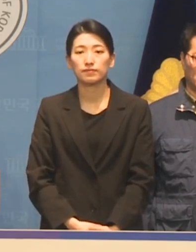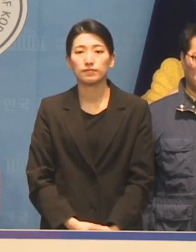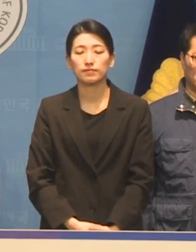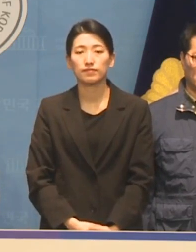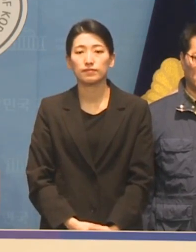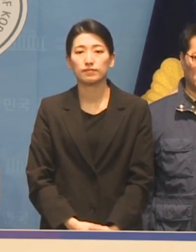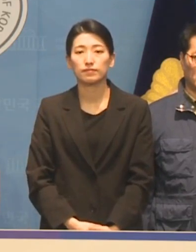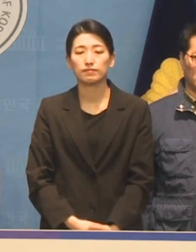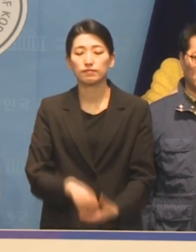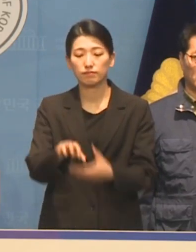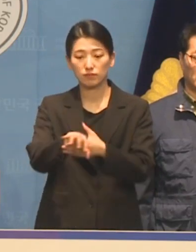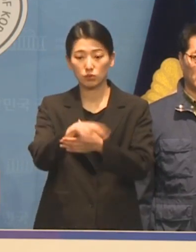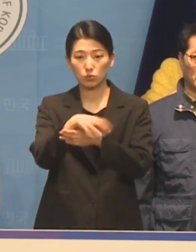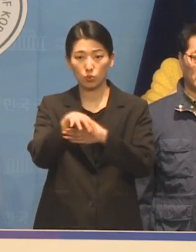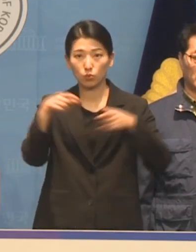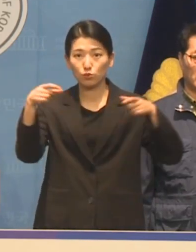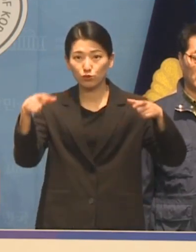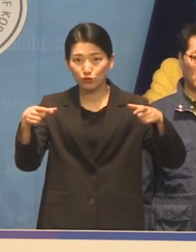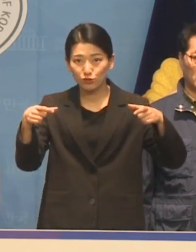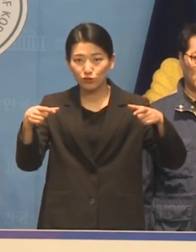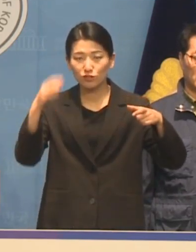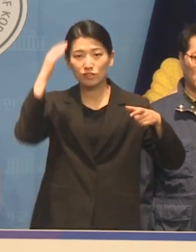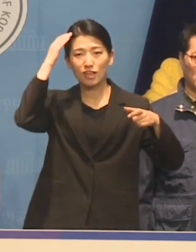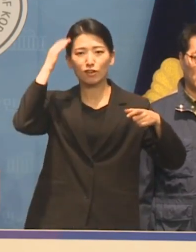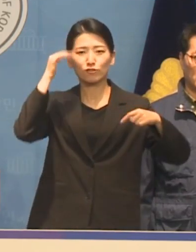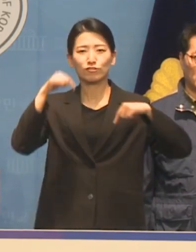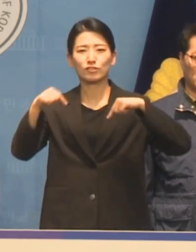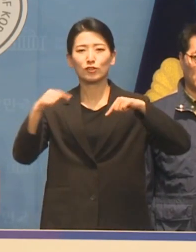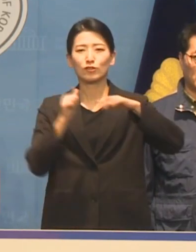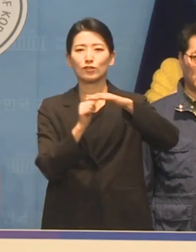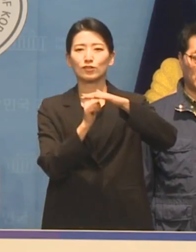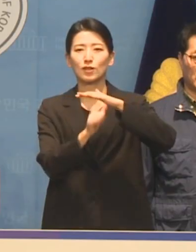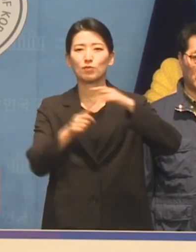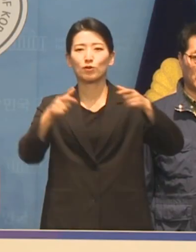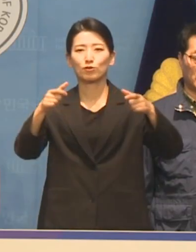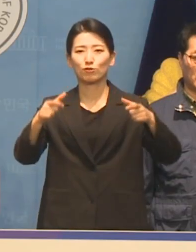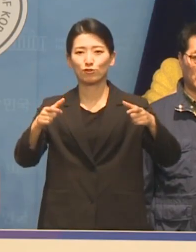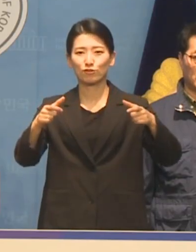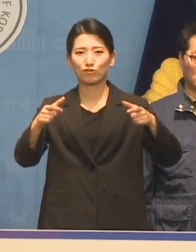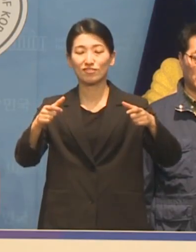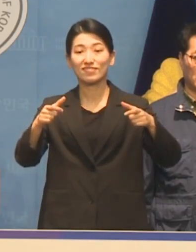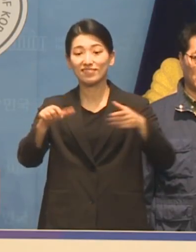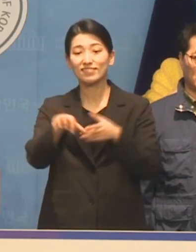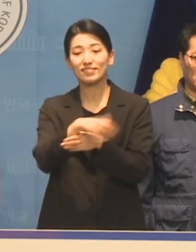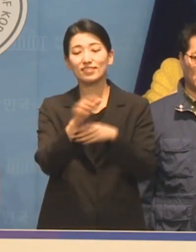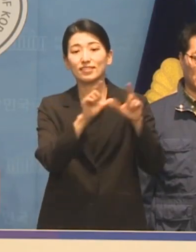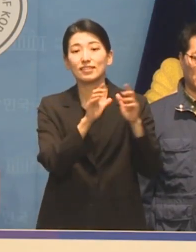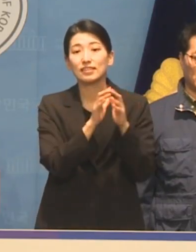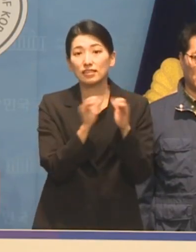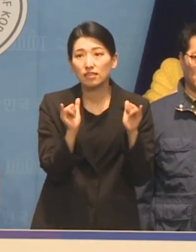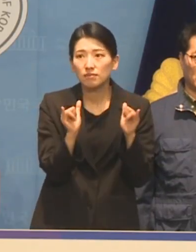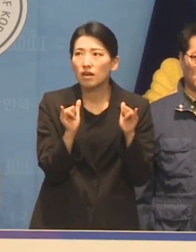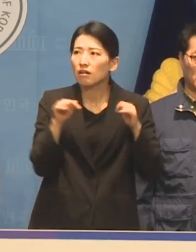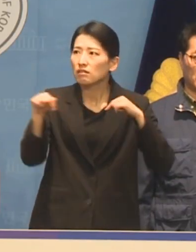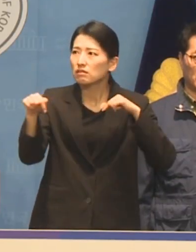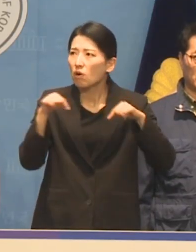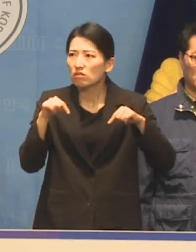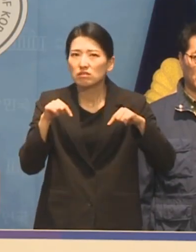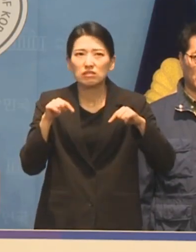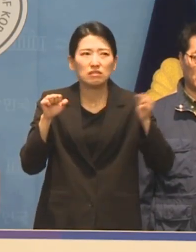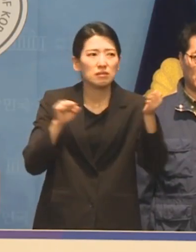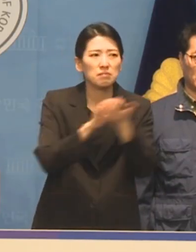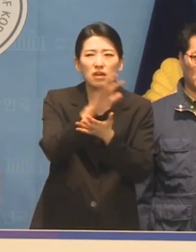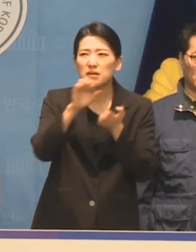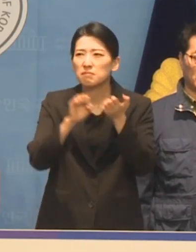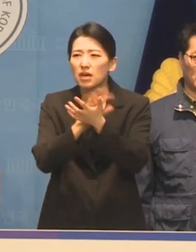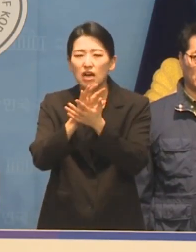헌법재판소가 위치한 종로구는 대한민국 정치의 중심이었고 종로구 주민들은 지금까지 수없이 반복되는 정치 행사에